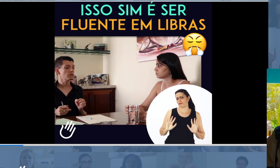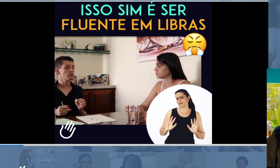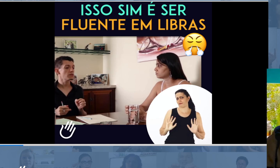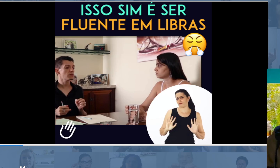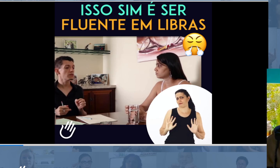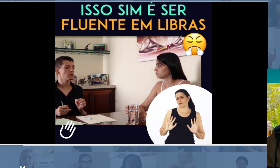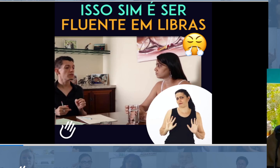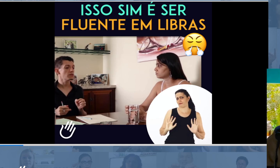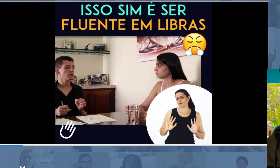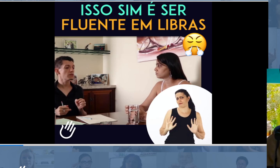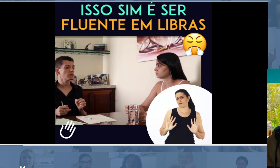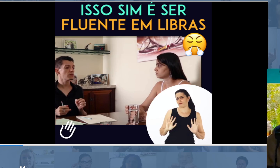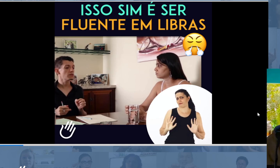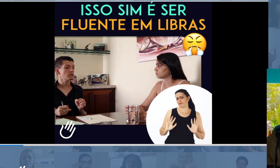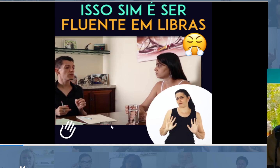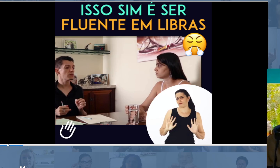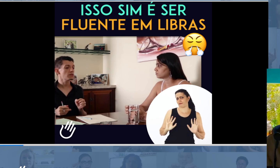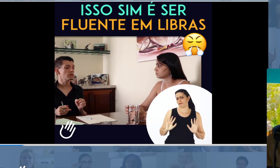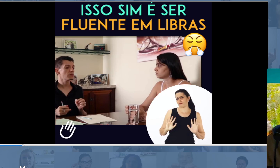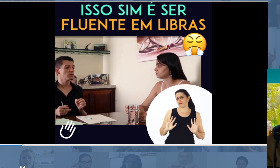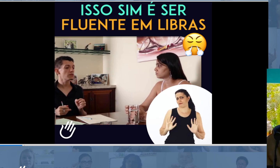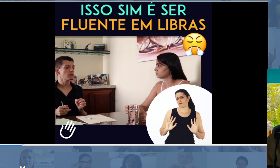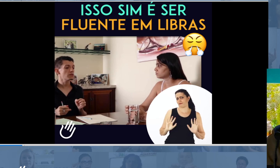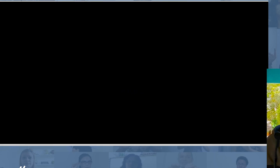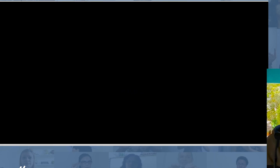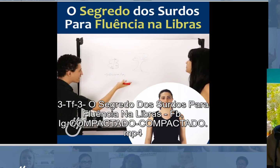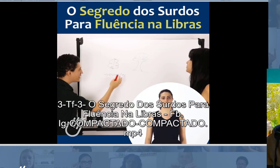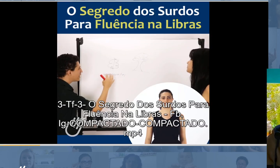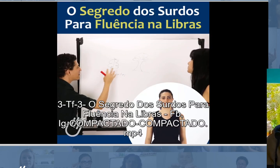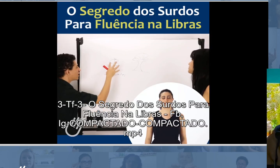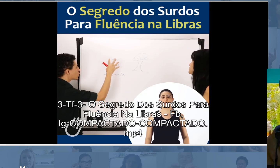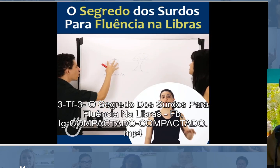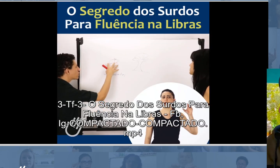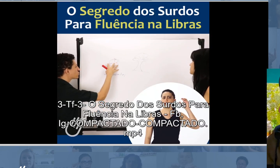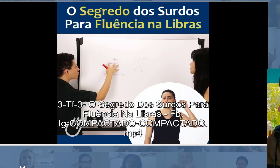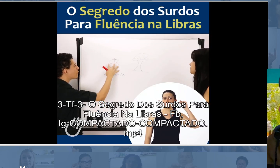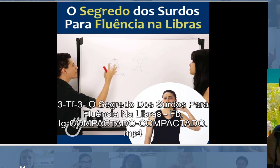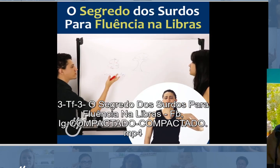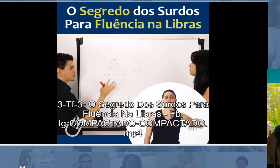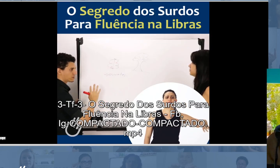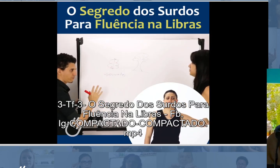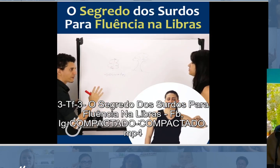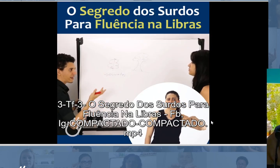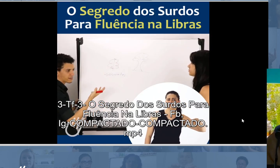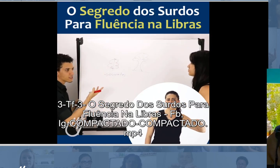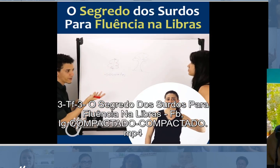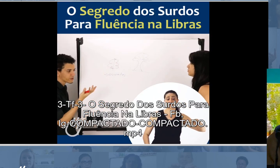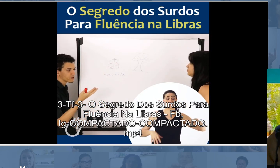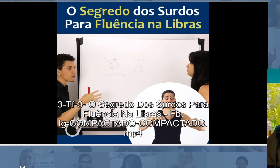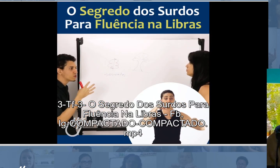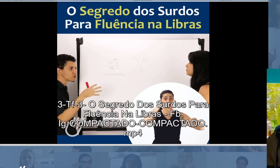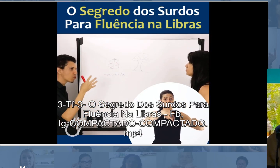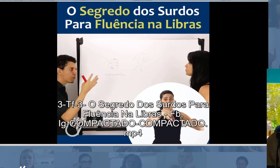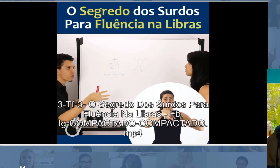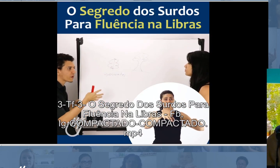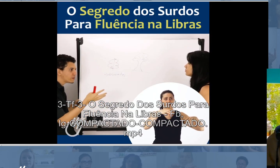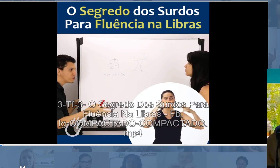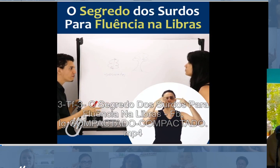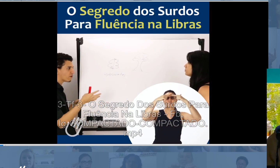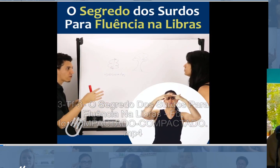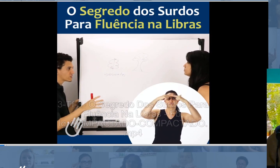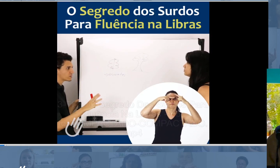aspectos. Para trazer os bastidores do método. Aqui já é um outro vídeo dela interpretando.